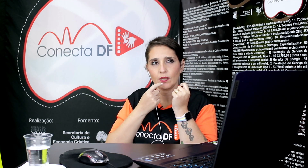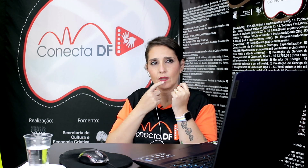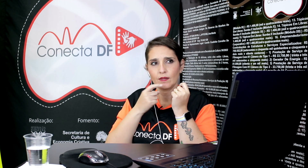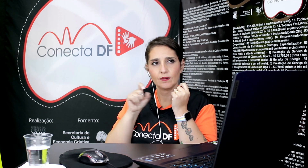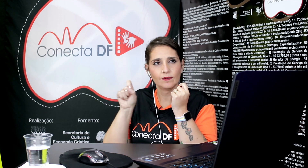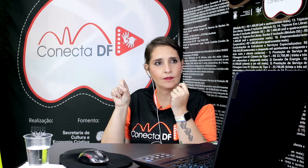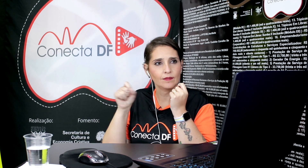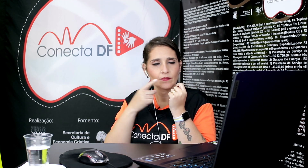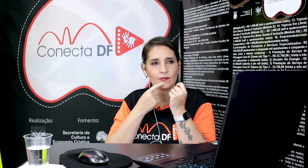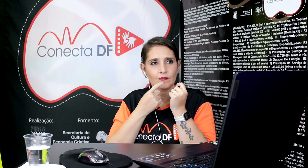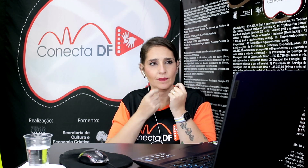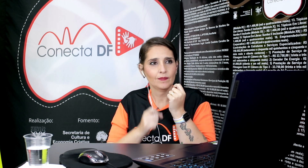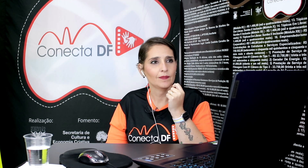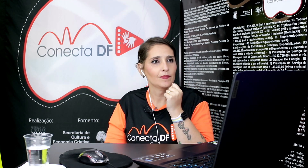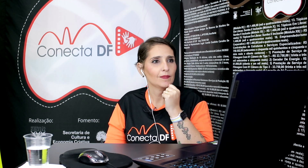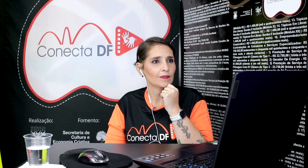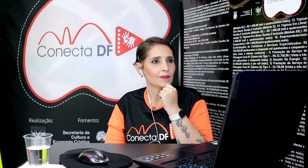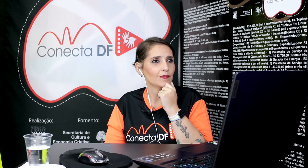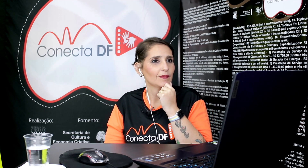Acerola.